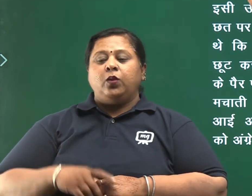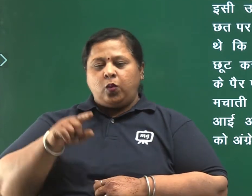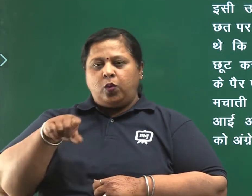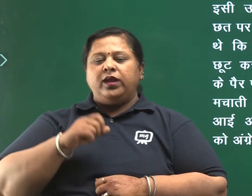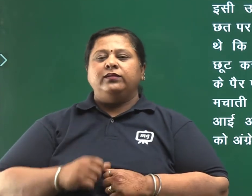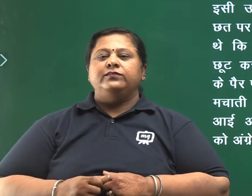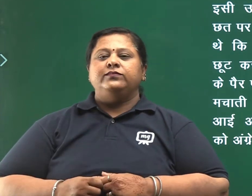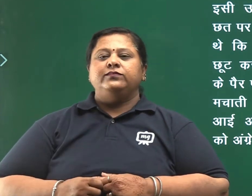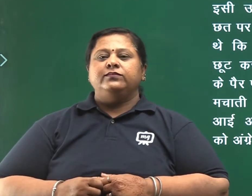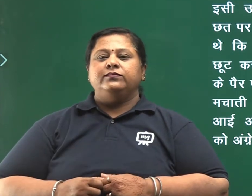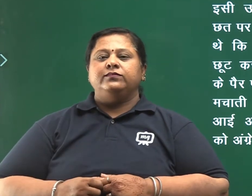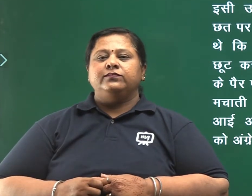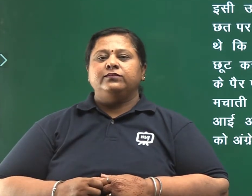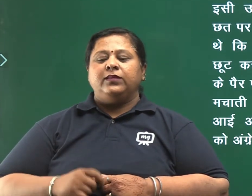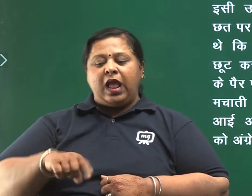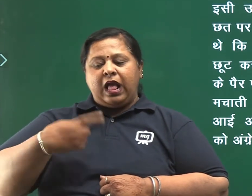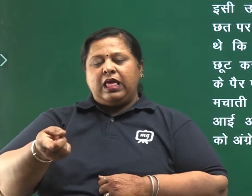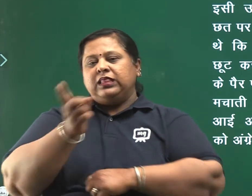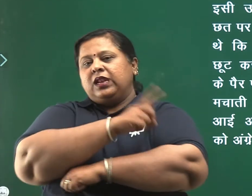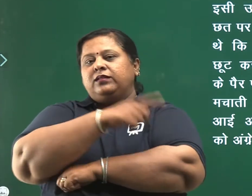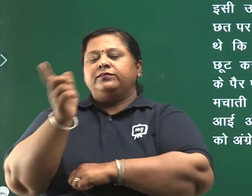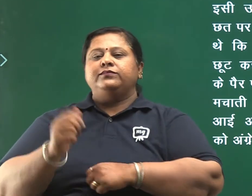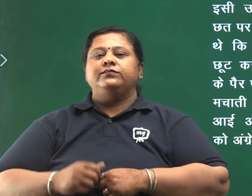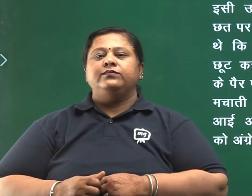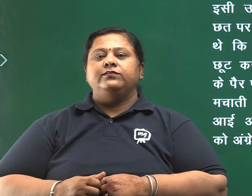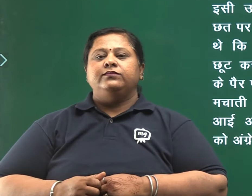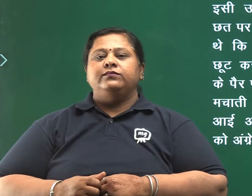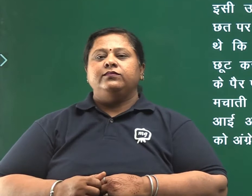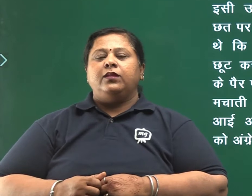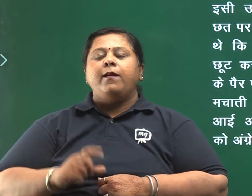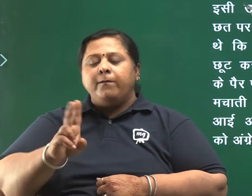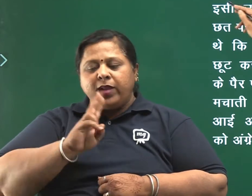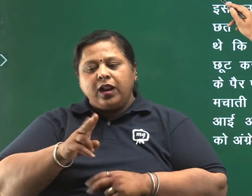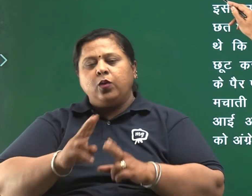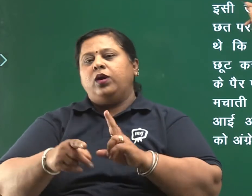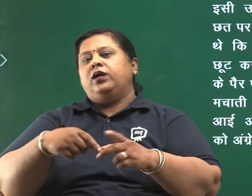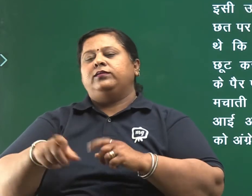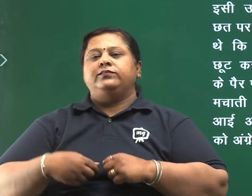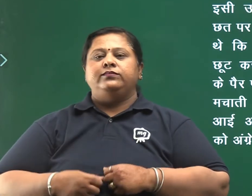उन्होंने अगले दिन मिलने को कहा।